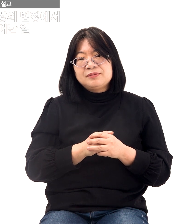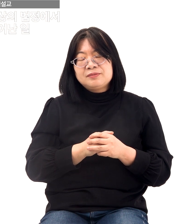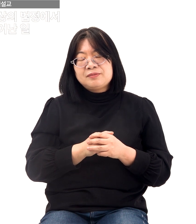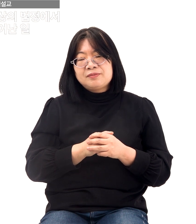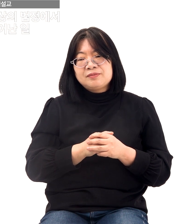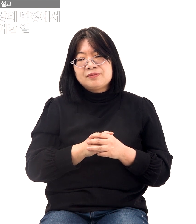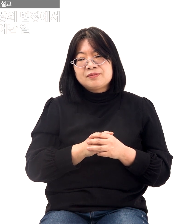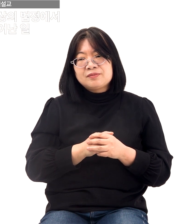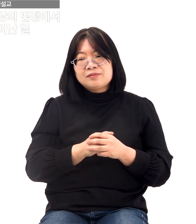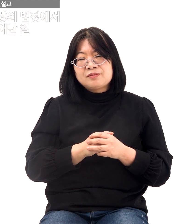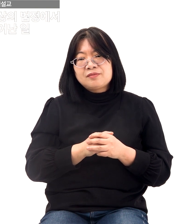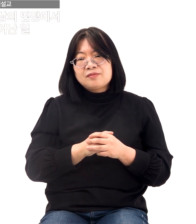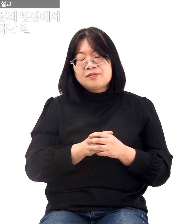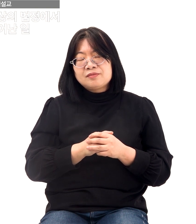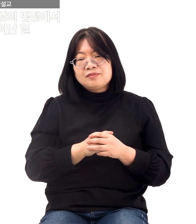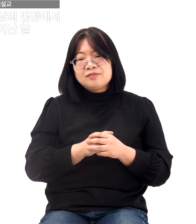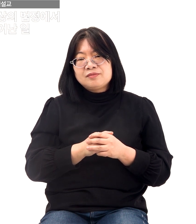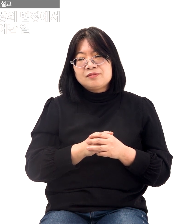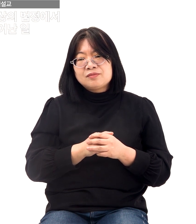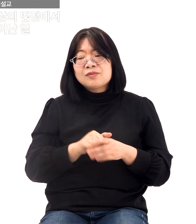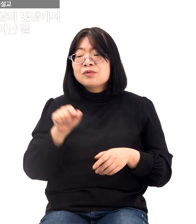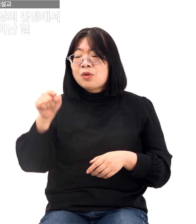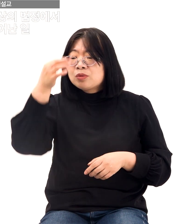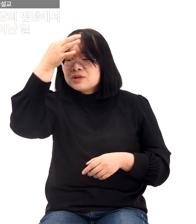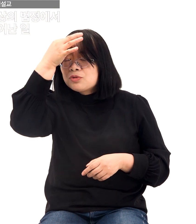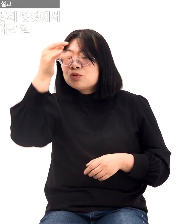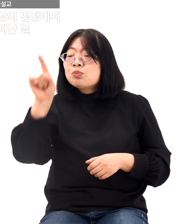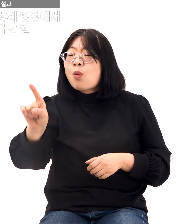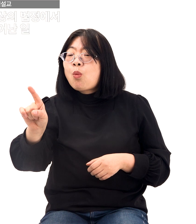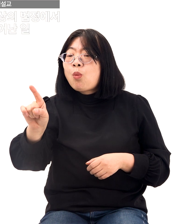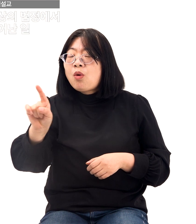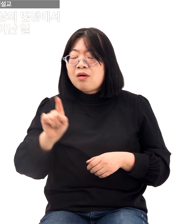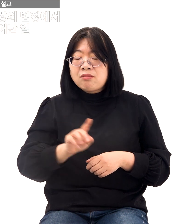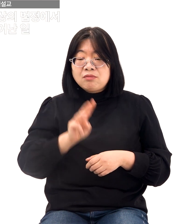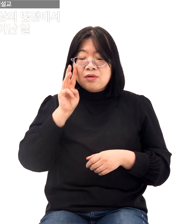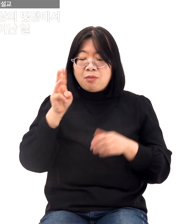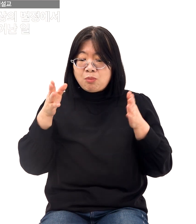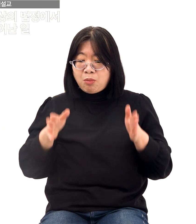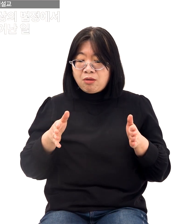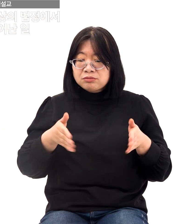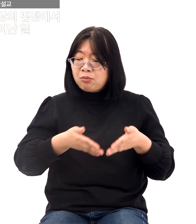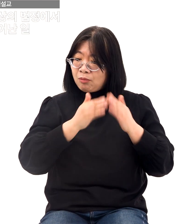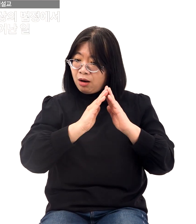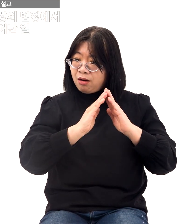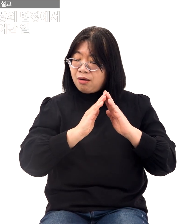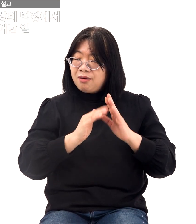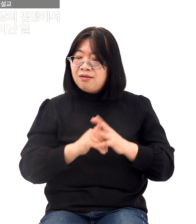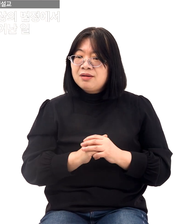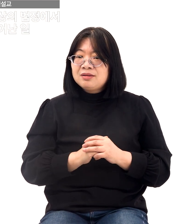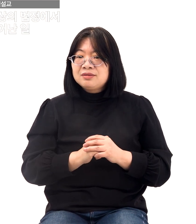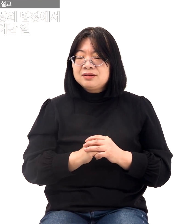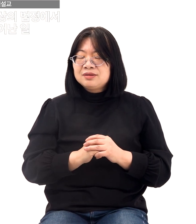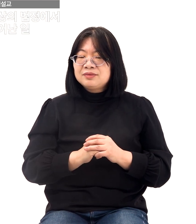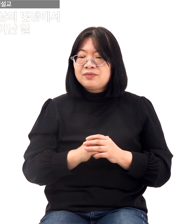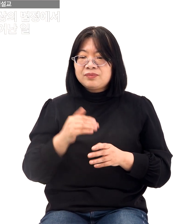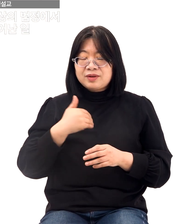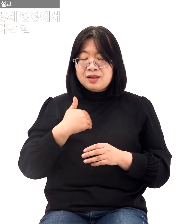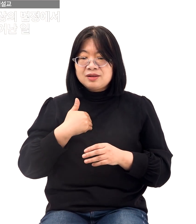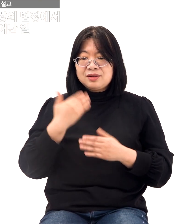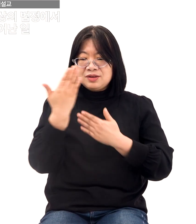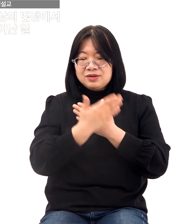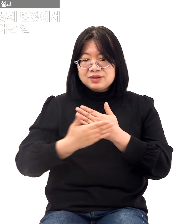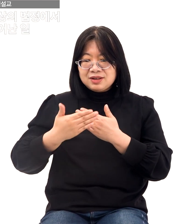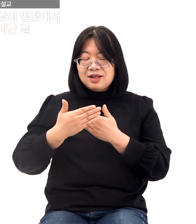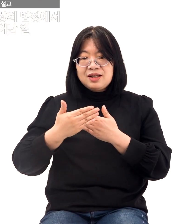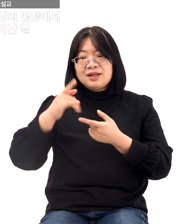네가 무슨 재주가 있다고 3일 만에 일으킨다고 하느냐? 이는 자기